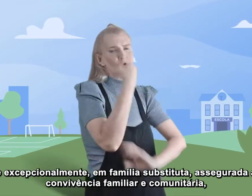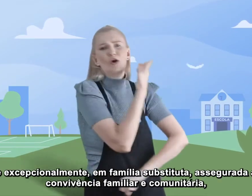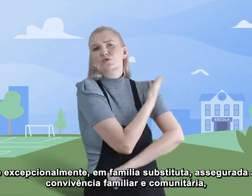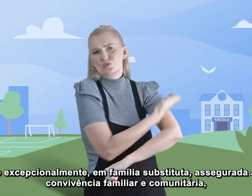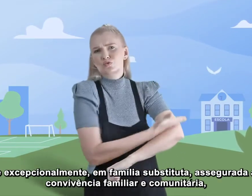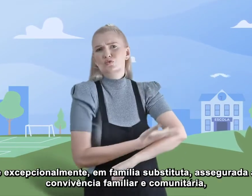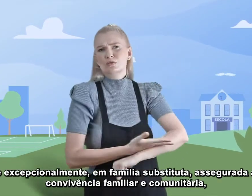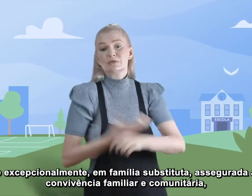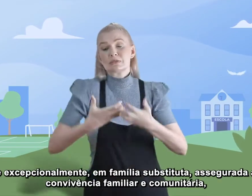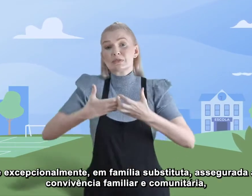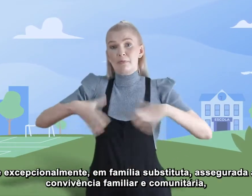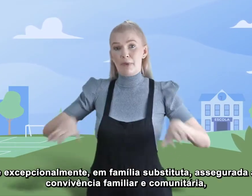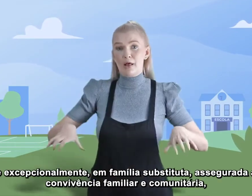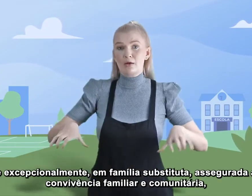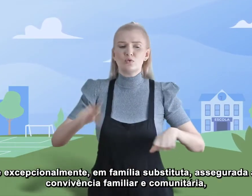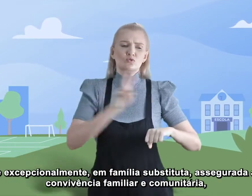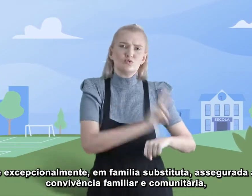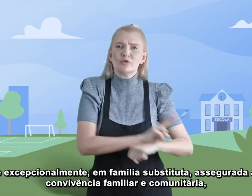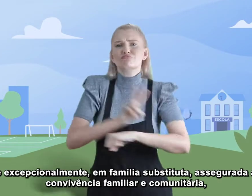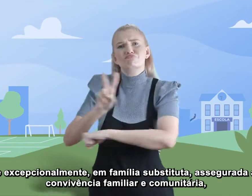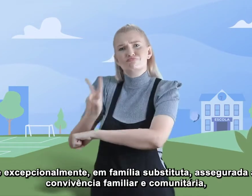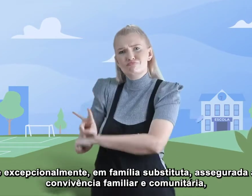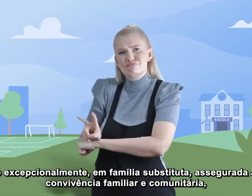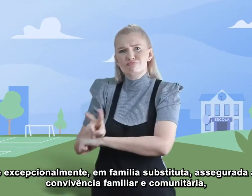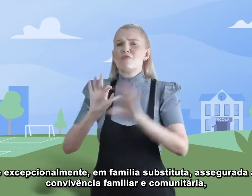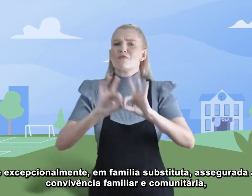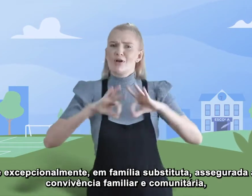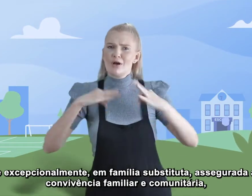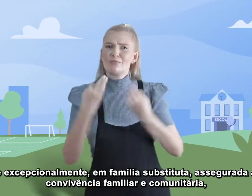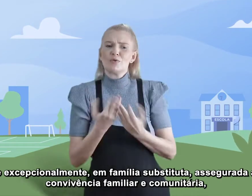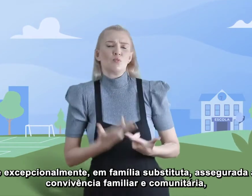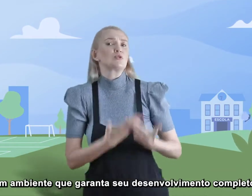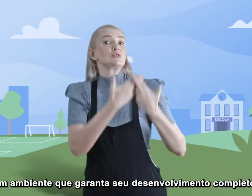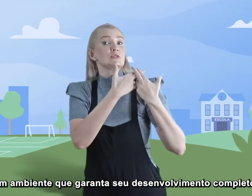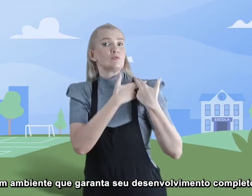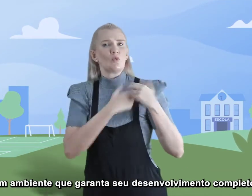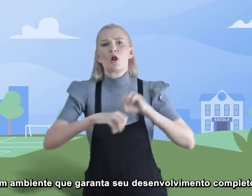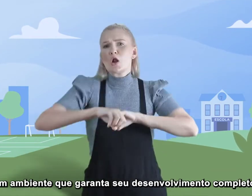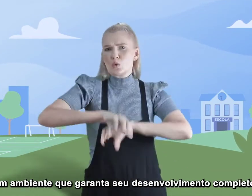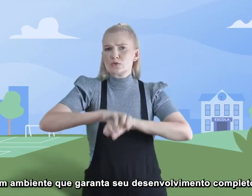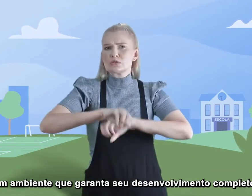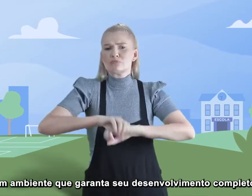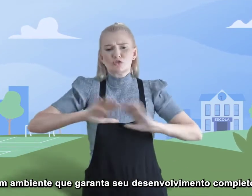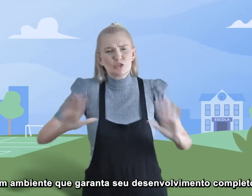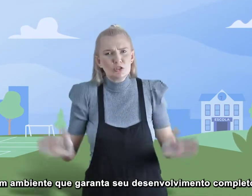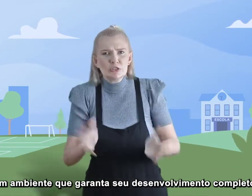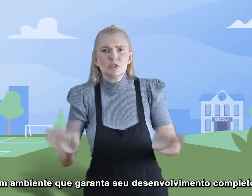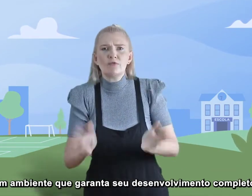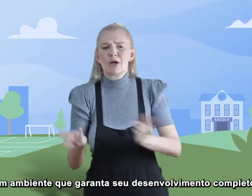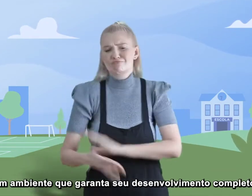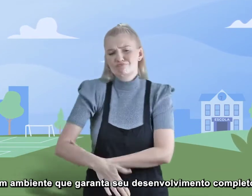família substituta. Assegurada a convivência familiar e comunitária, em ambiente que garanta seu desenvolvimento